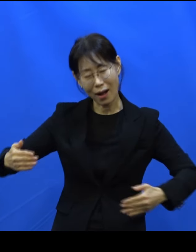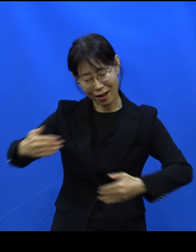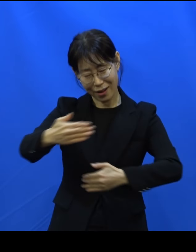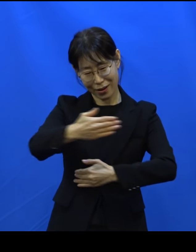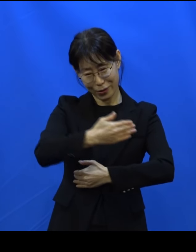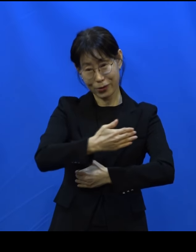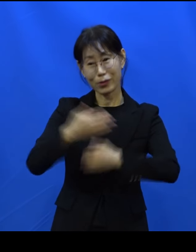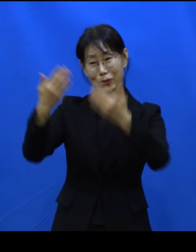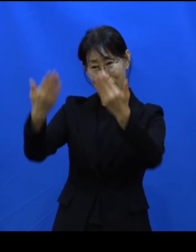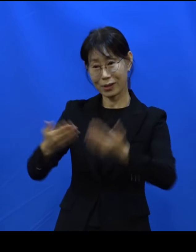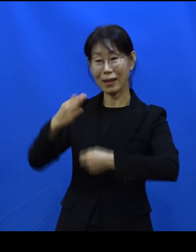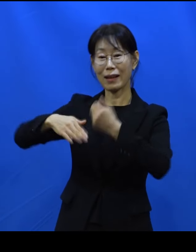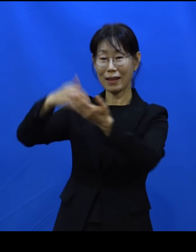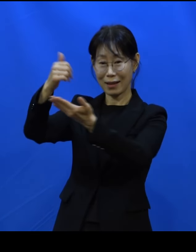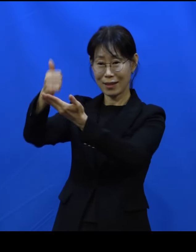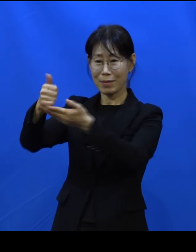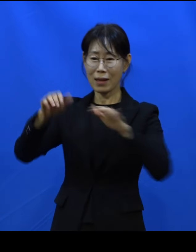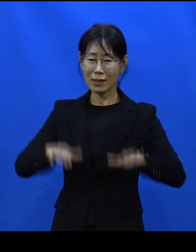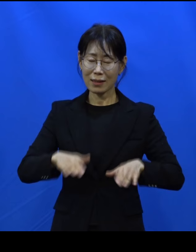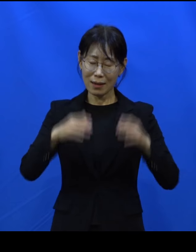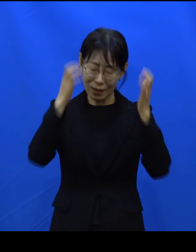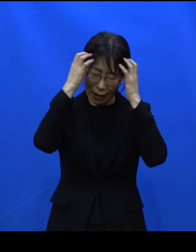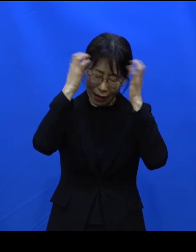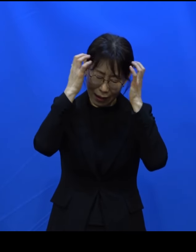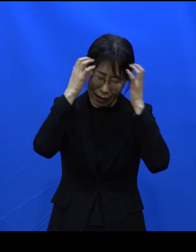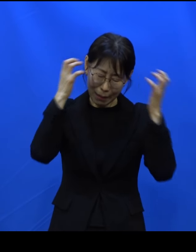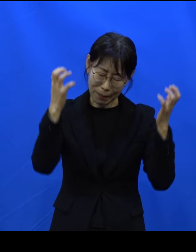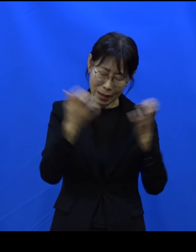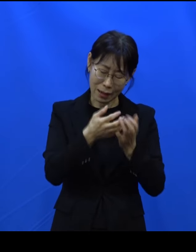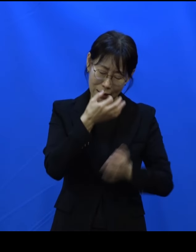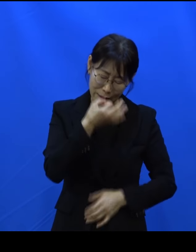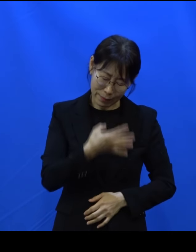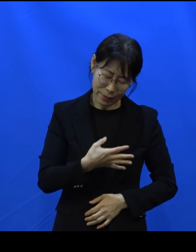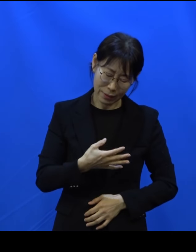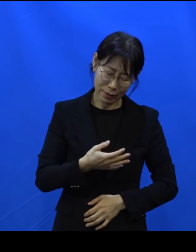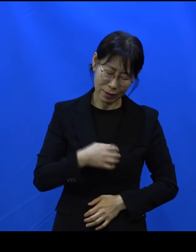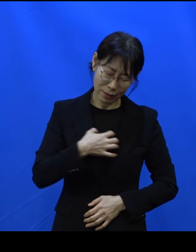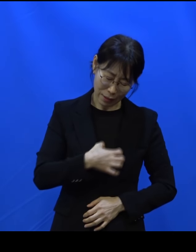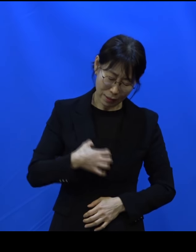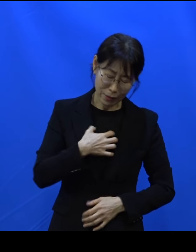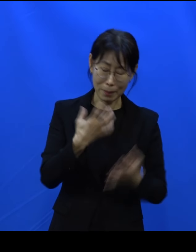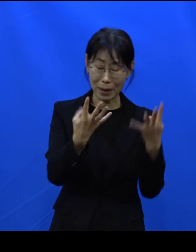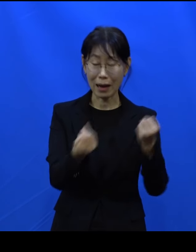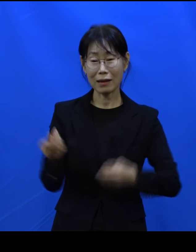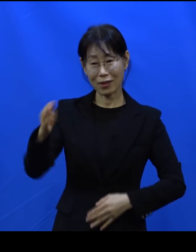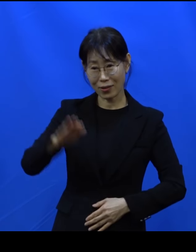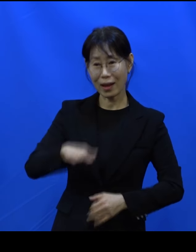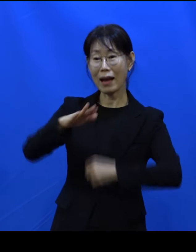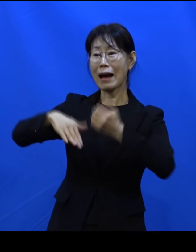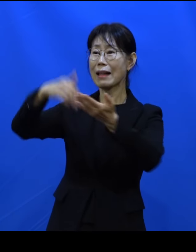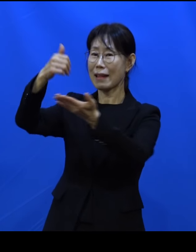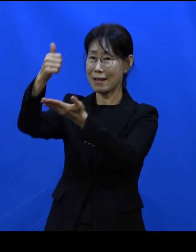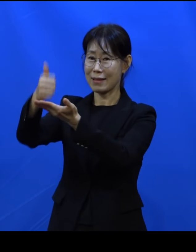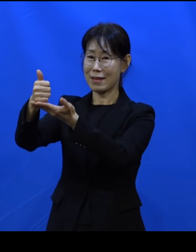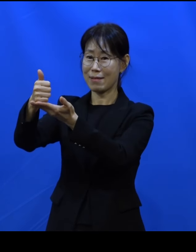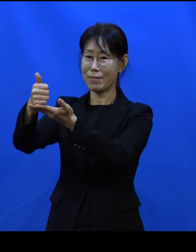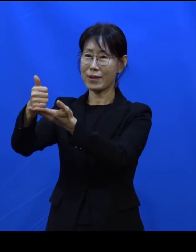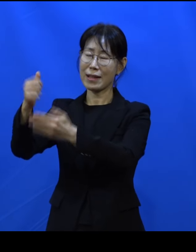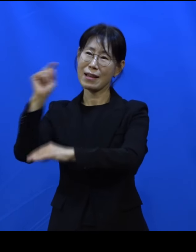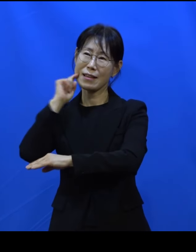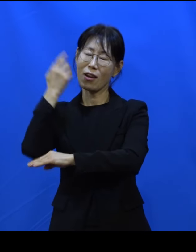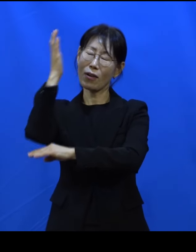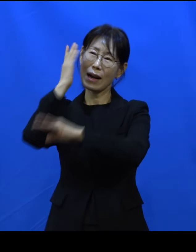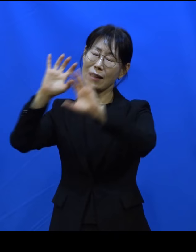하시고. 지금은 고난이 있고 힘든 순간이 있지만 주님은 반드시 우리를 그리스도의 그